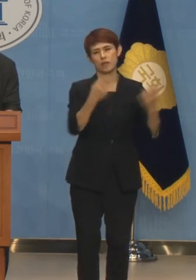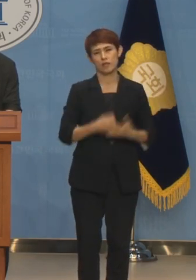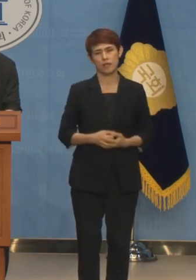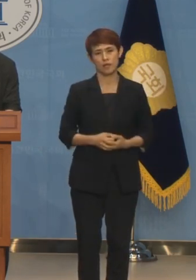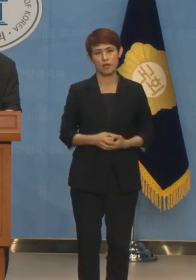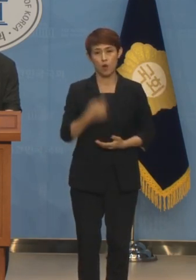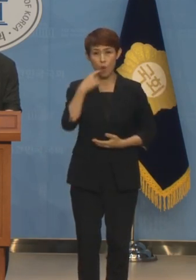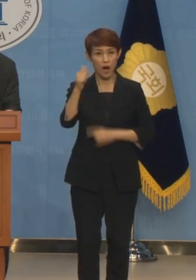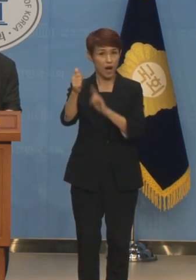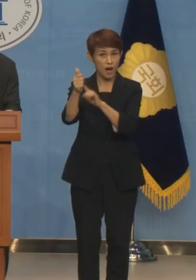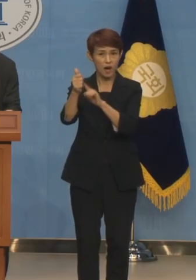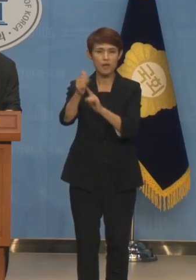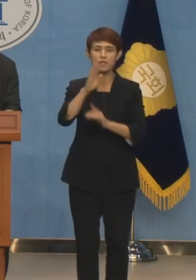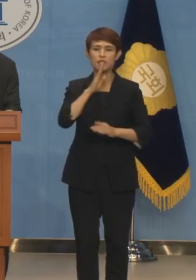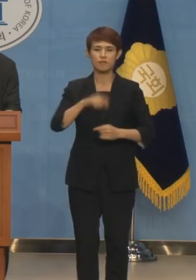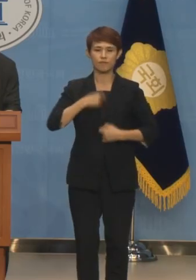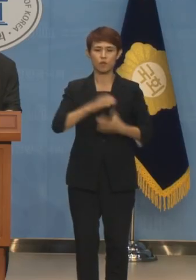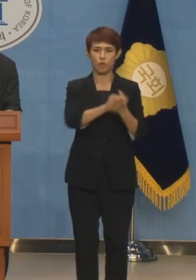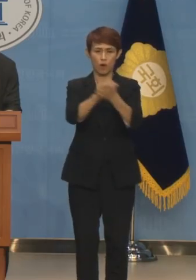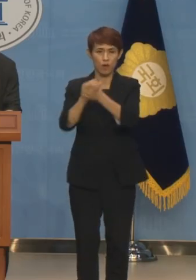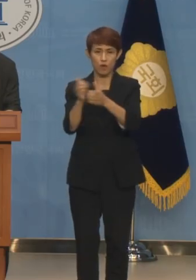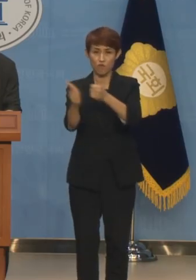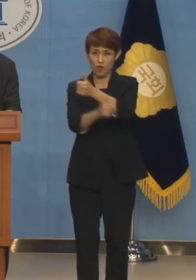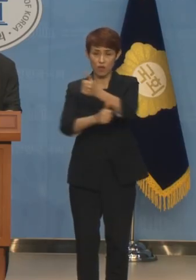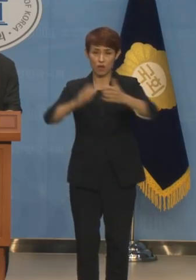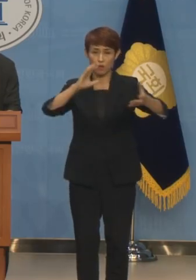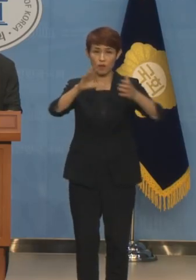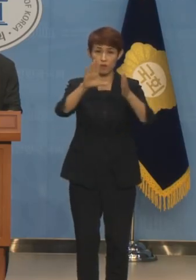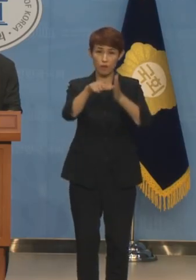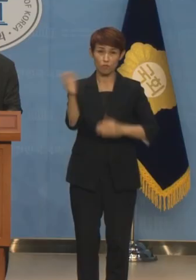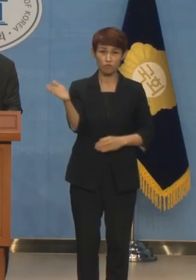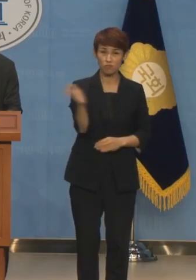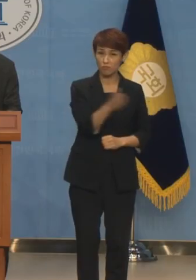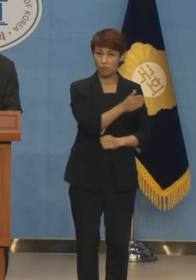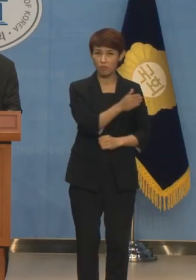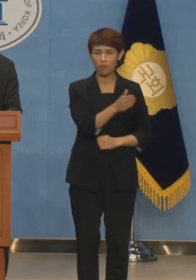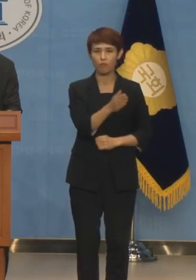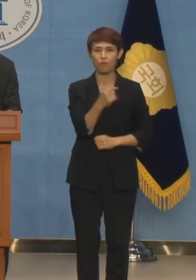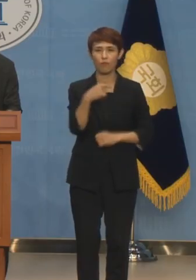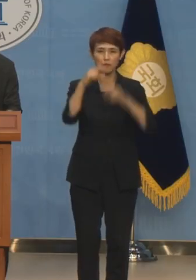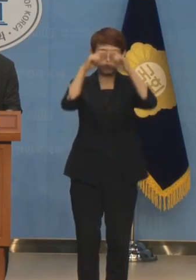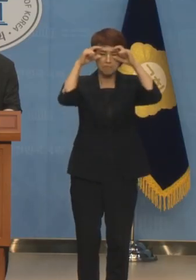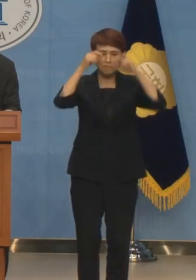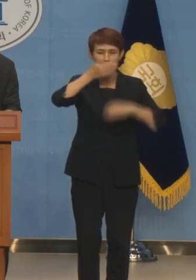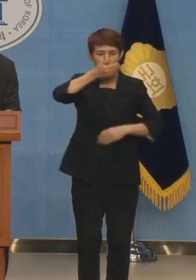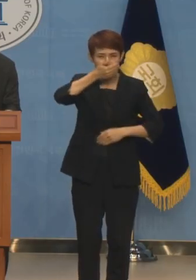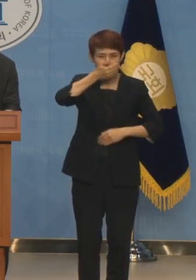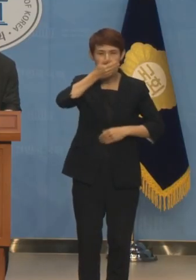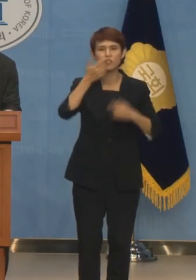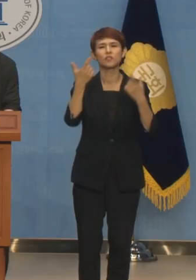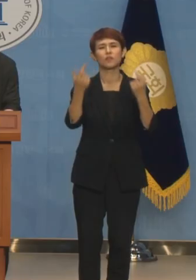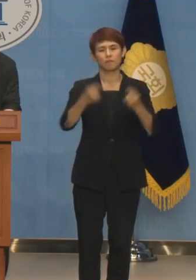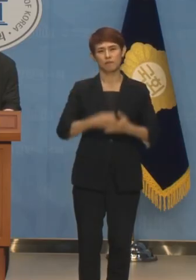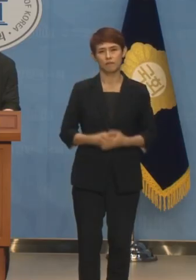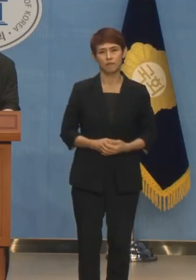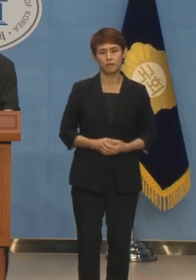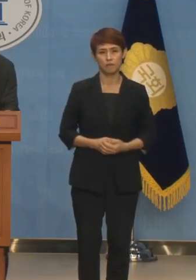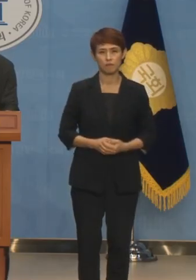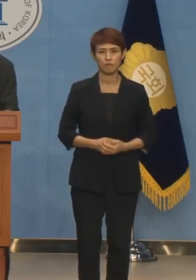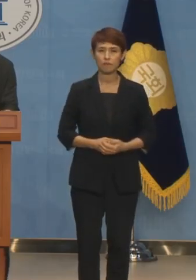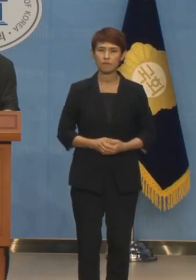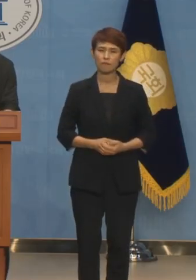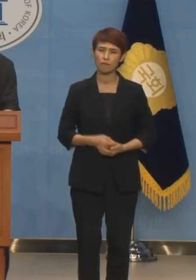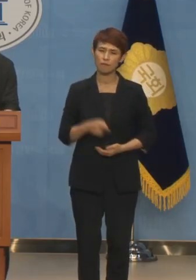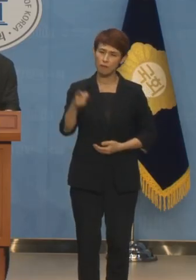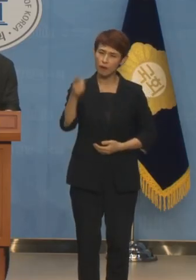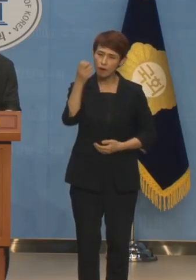황인수는 진실화해의 전체 회의에서부터 이른바 변장을 하기 시작했습니다. 세상에